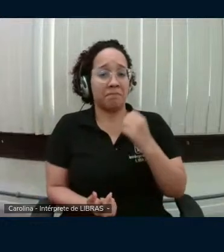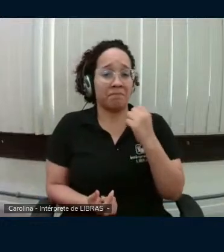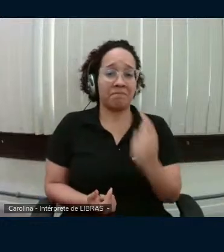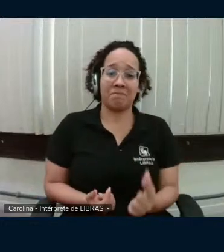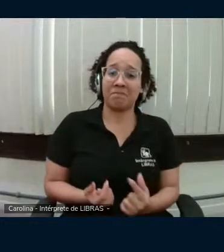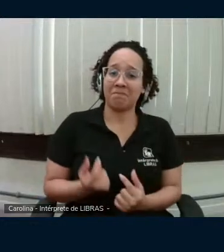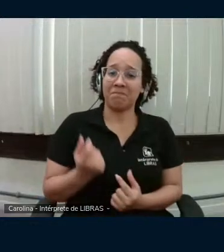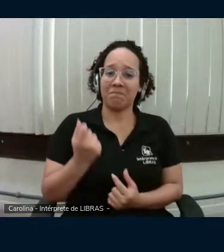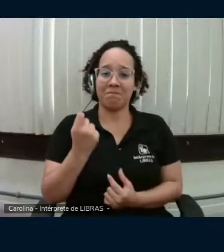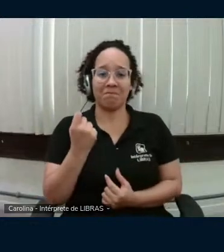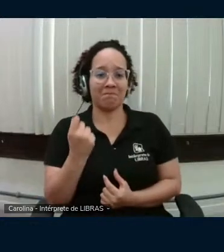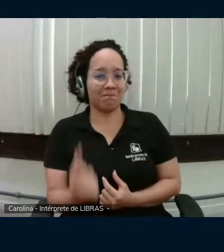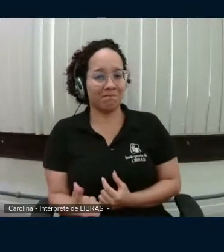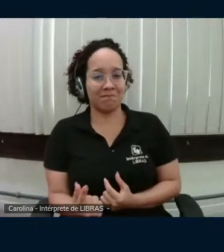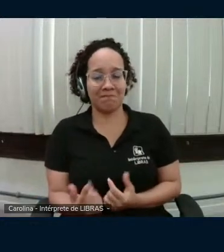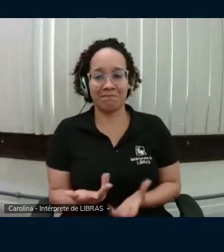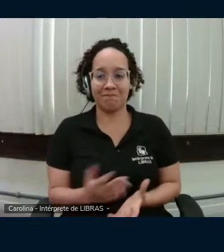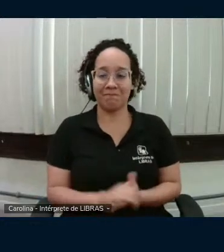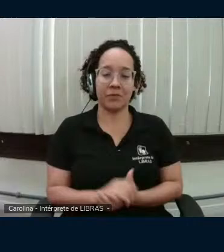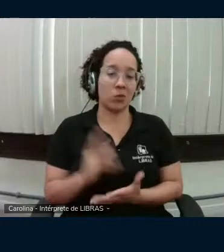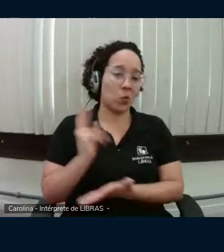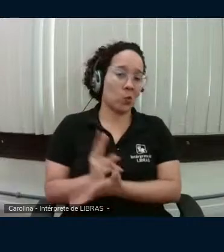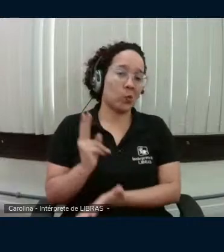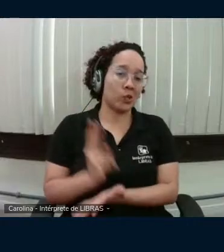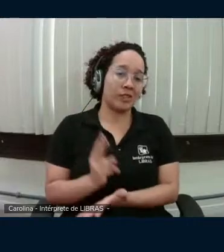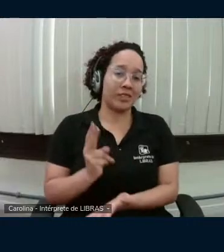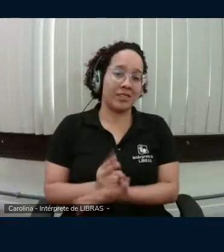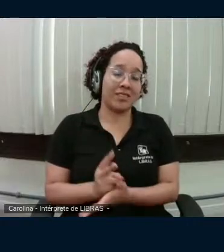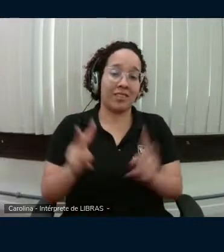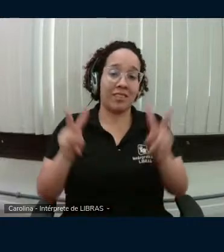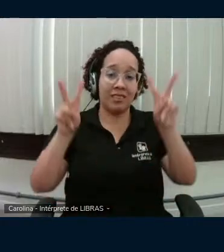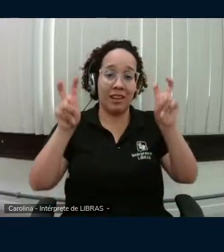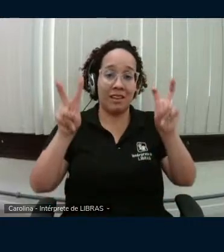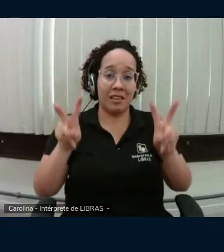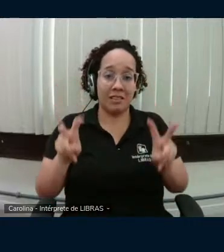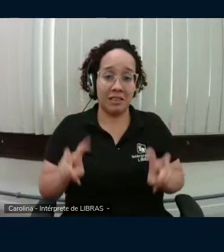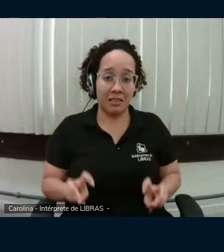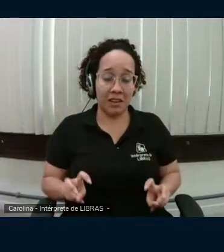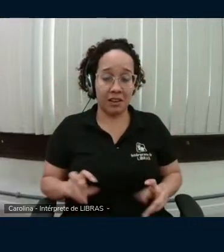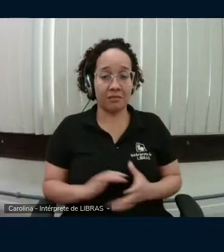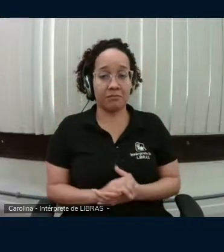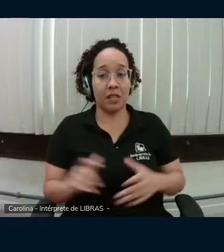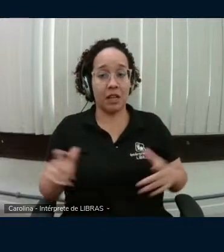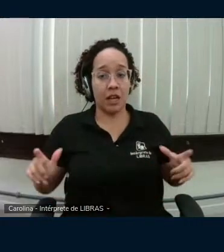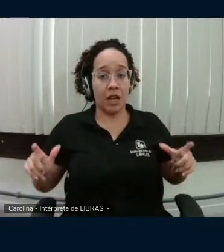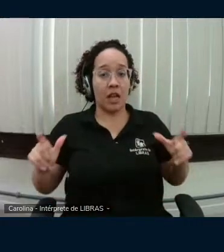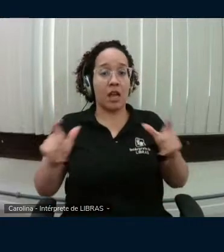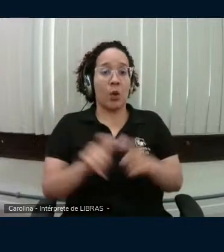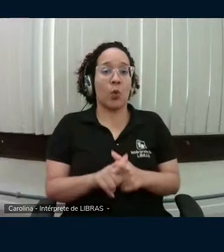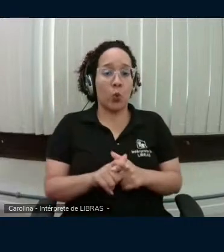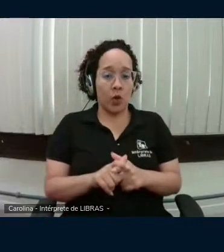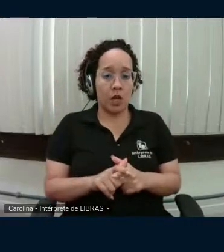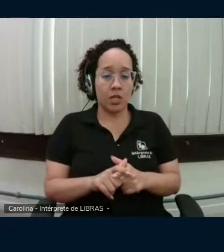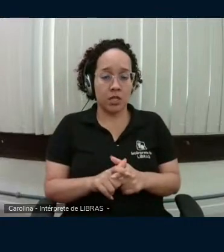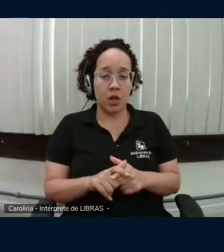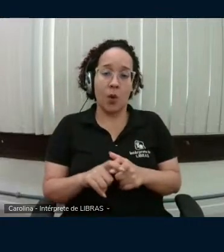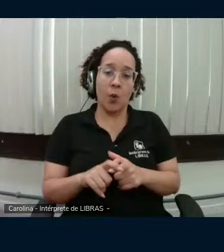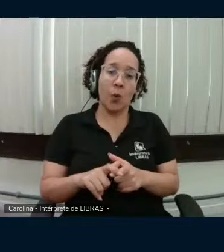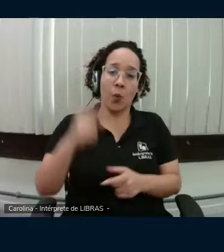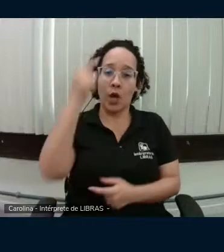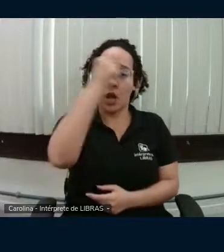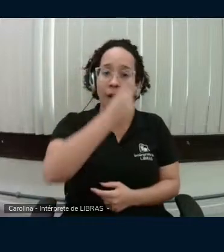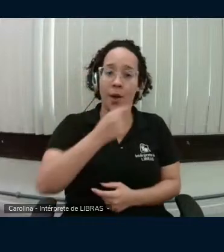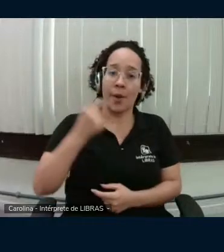componente curricular é obrigatório. Continua essa história dos itinerários formativos, tem redução de carga horária para educação profissional, educação